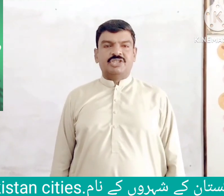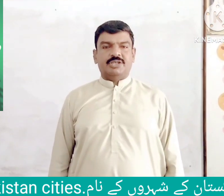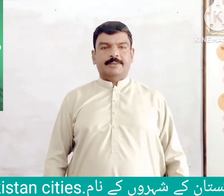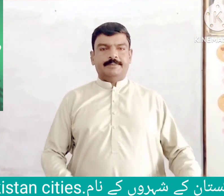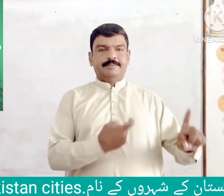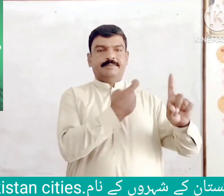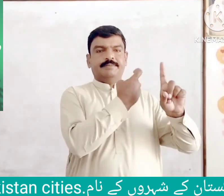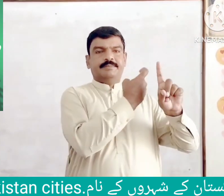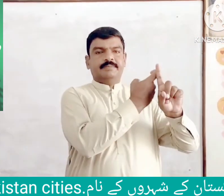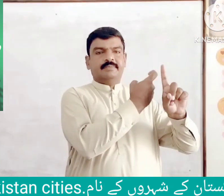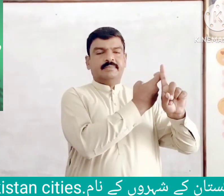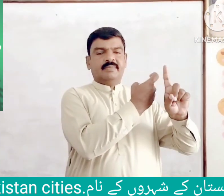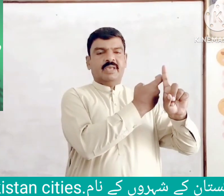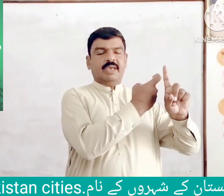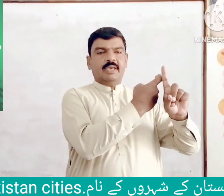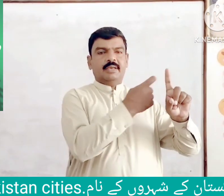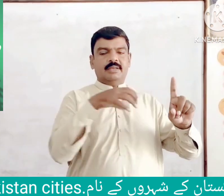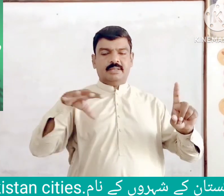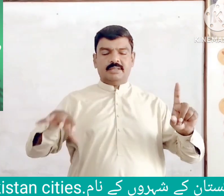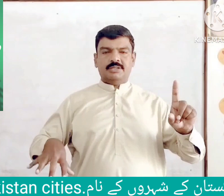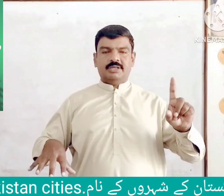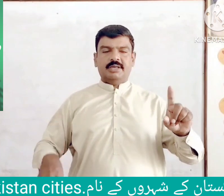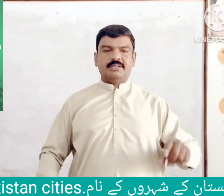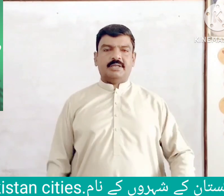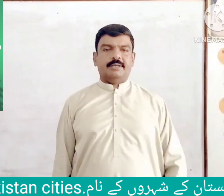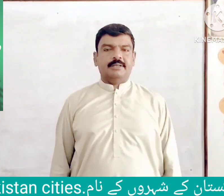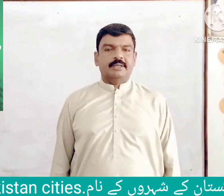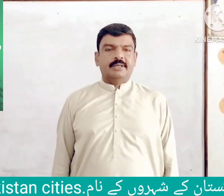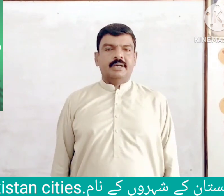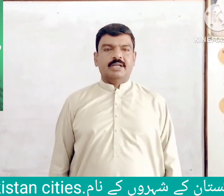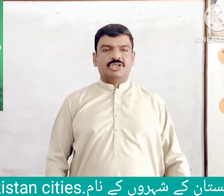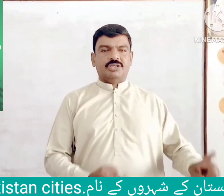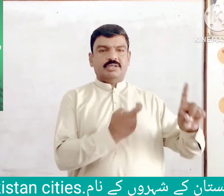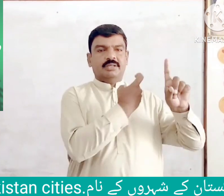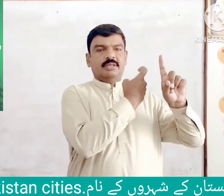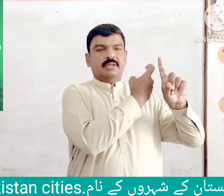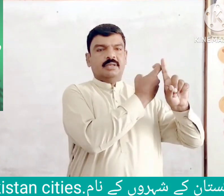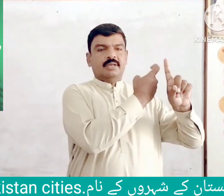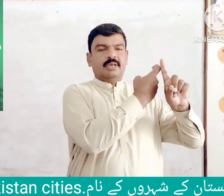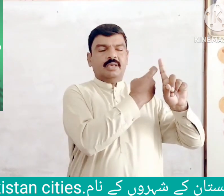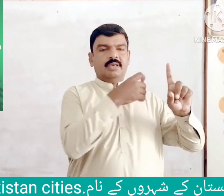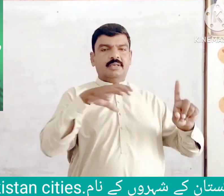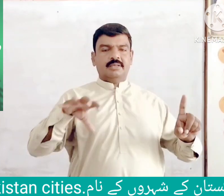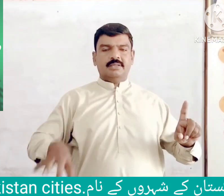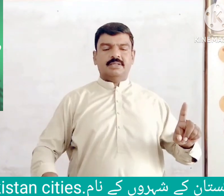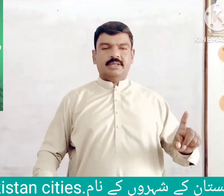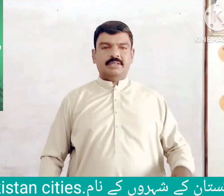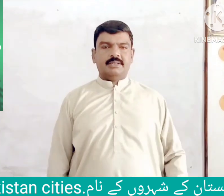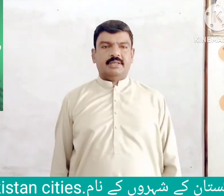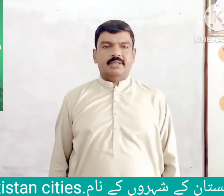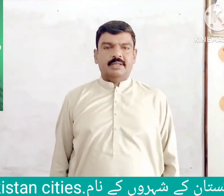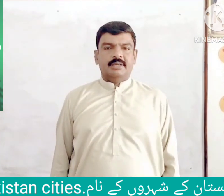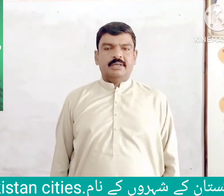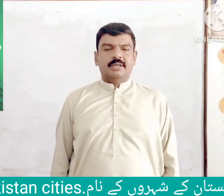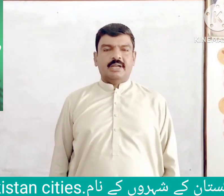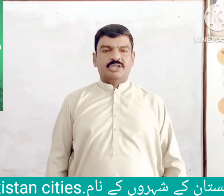कराची के जगह का स्थान, कराची के जगह का स्थान,